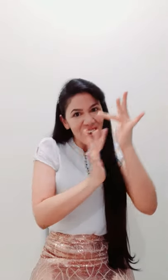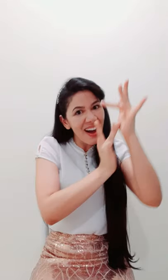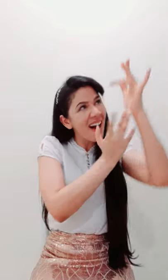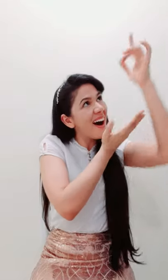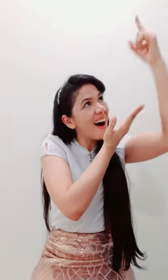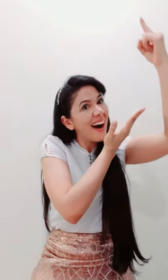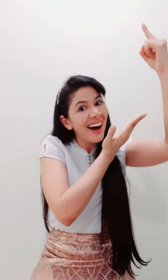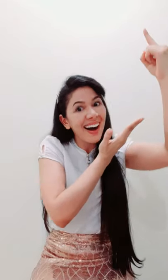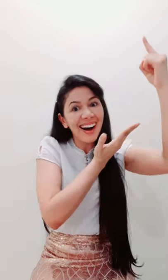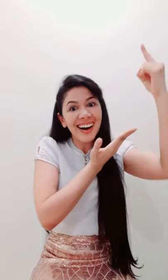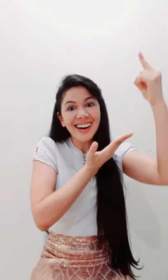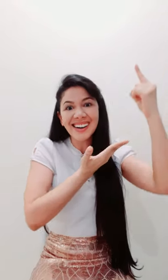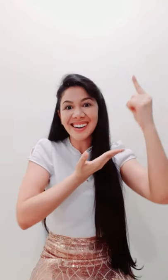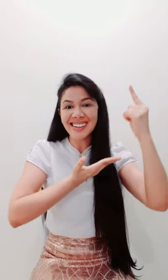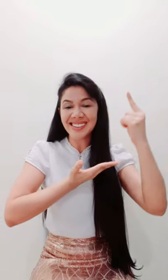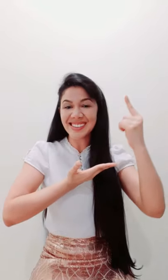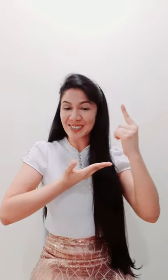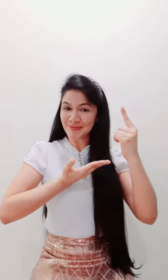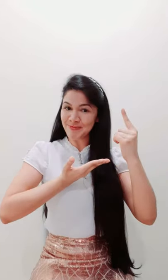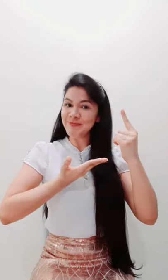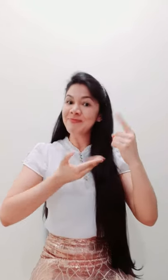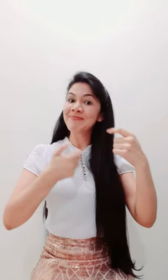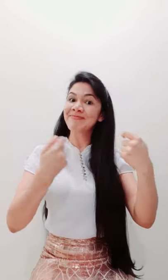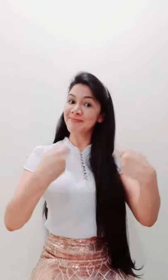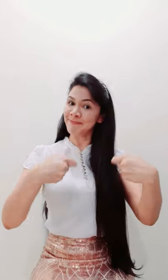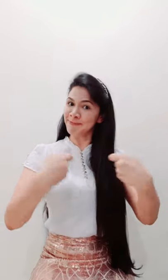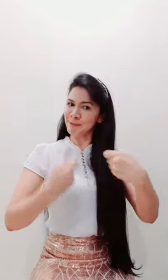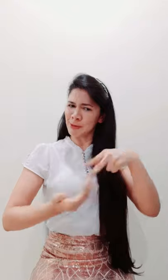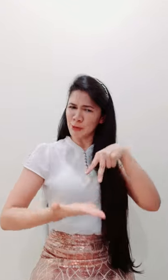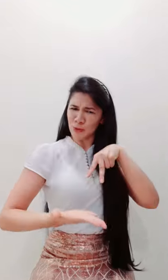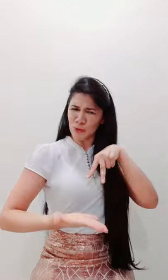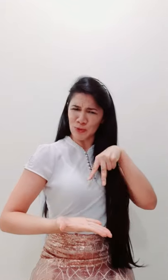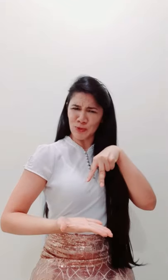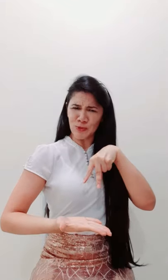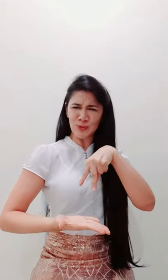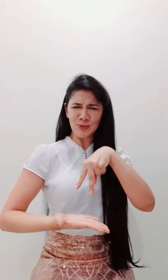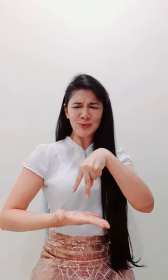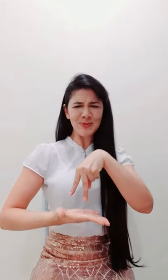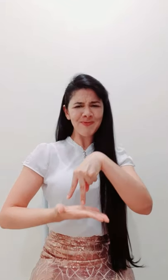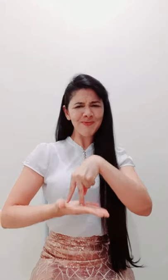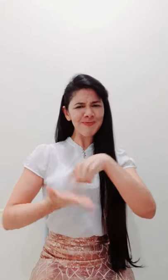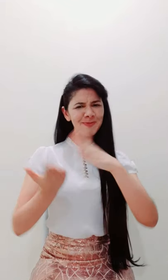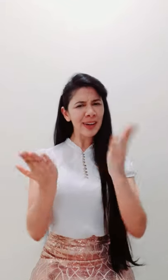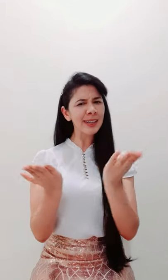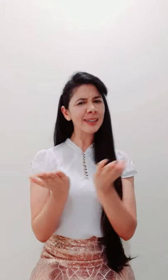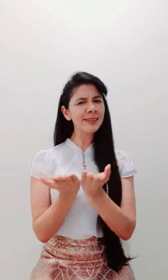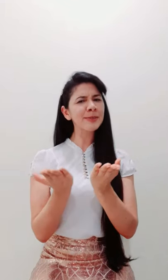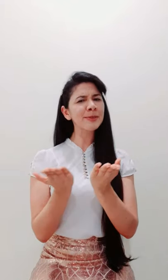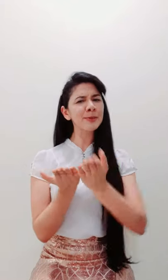já bem perto Quem de pé perante